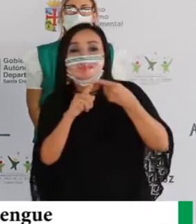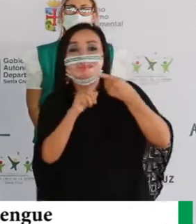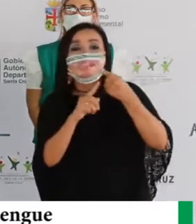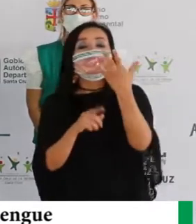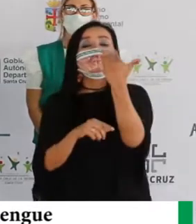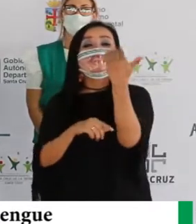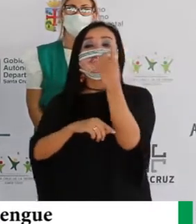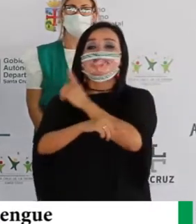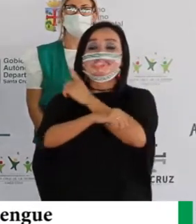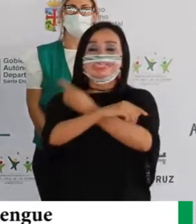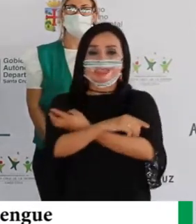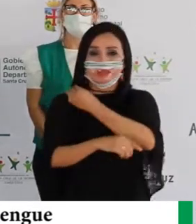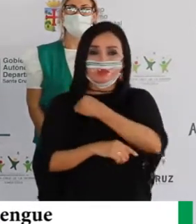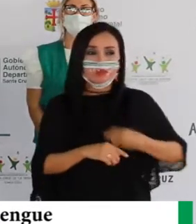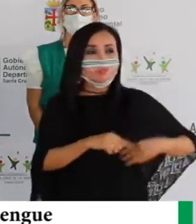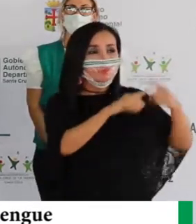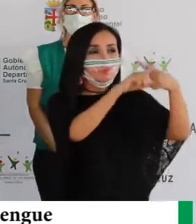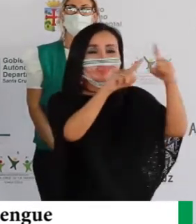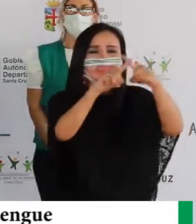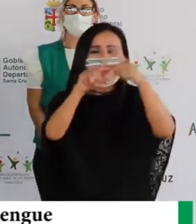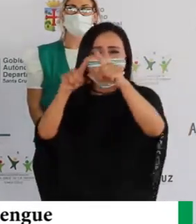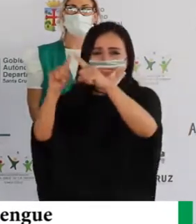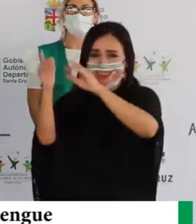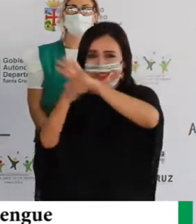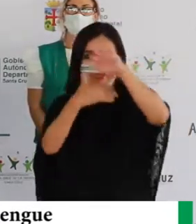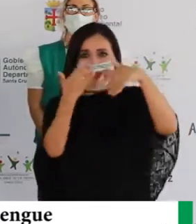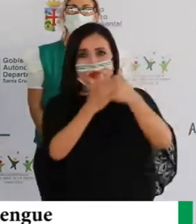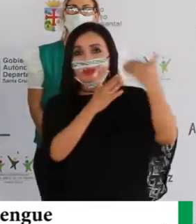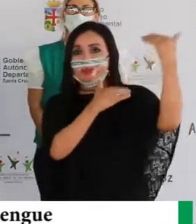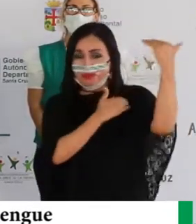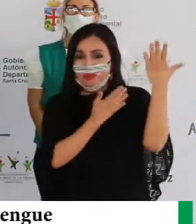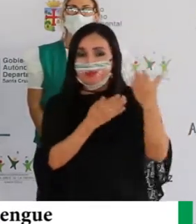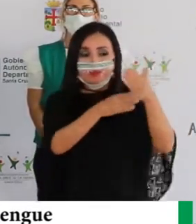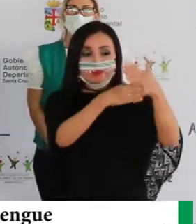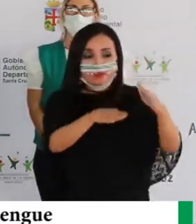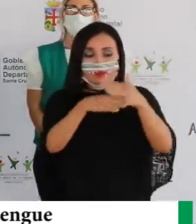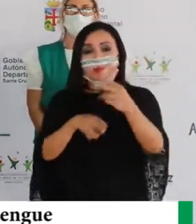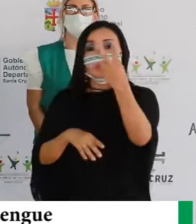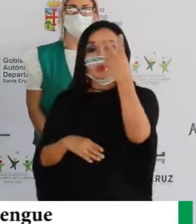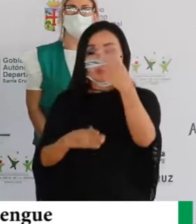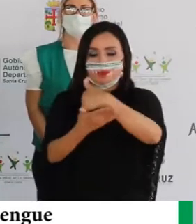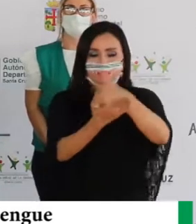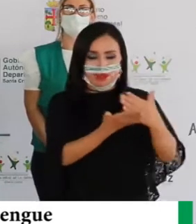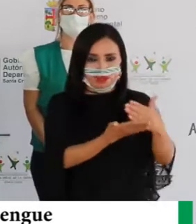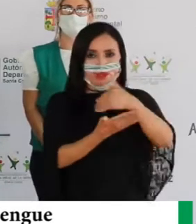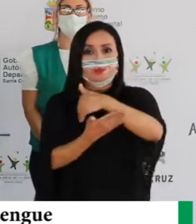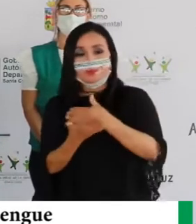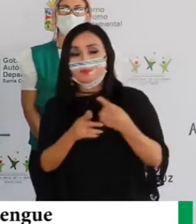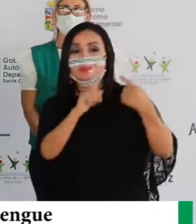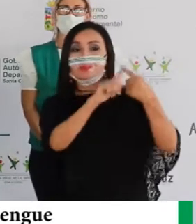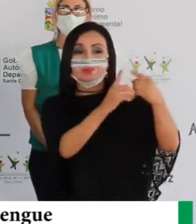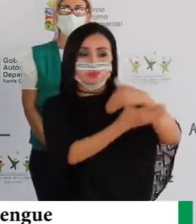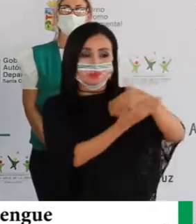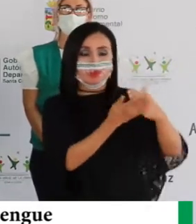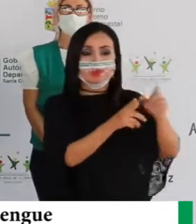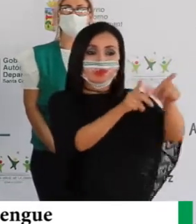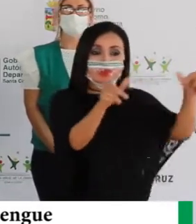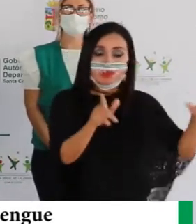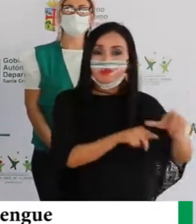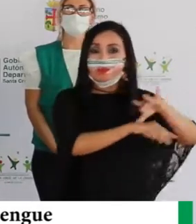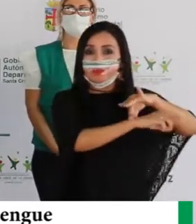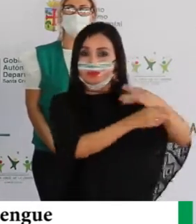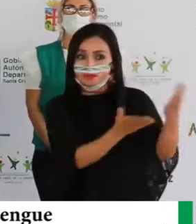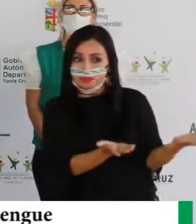15 distritos municipales de la ciudad de Santa Cruz y será dividido en dos etapas. Una fase de terreno, donde